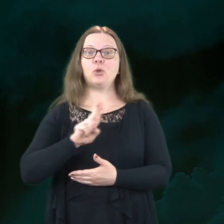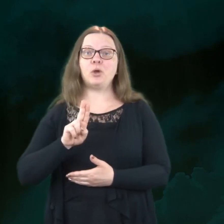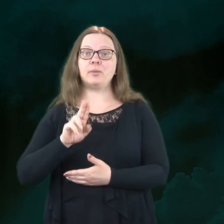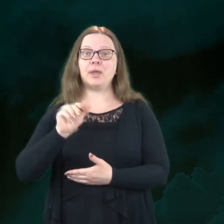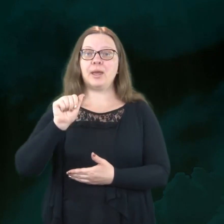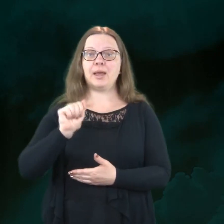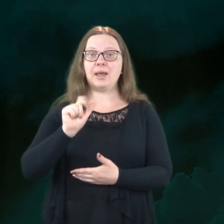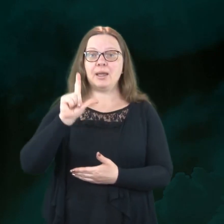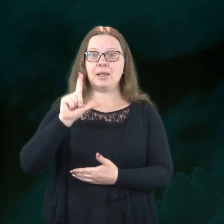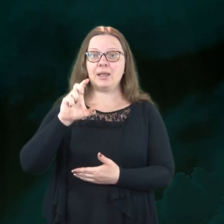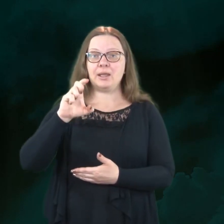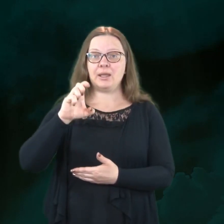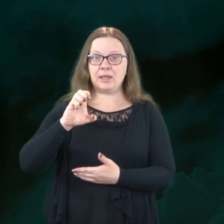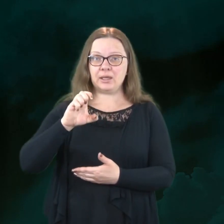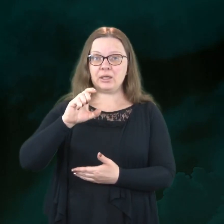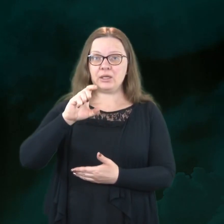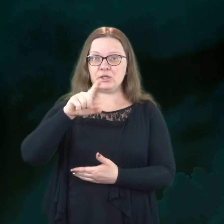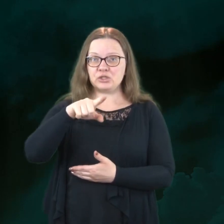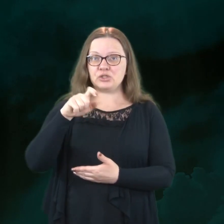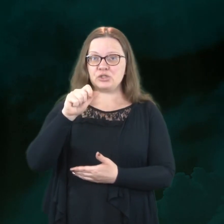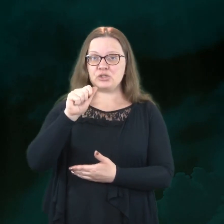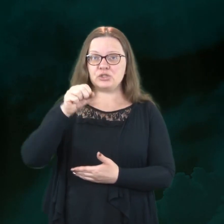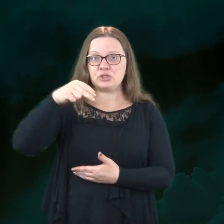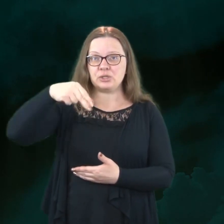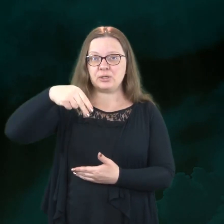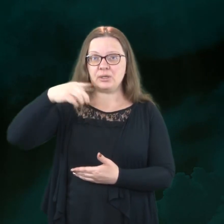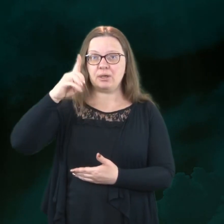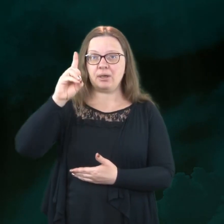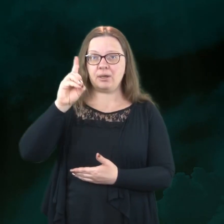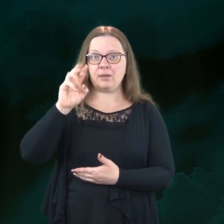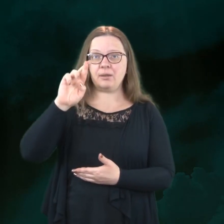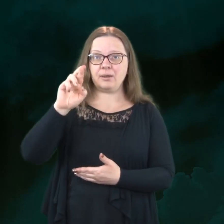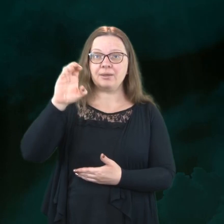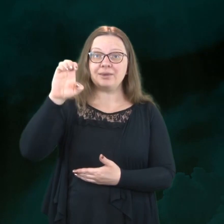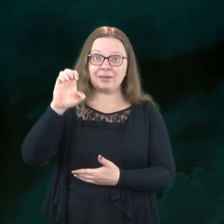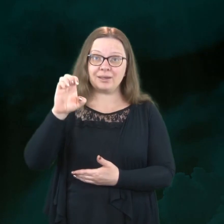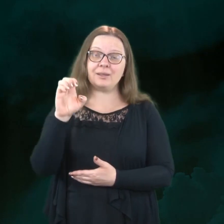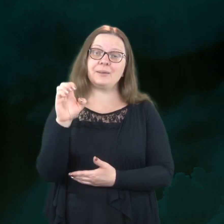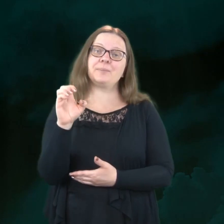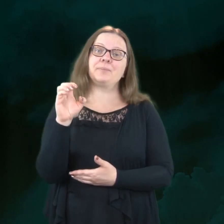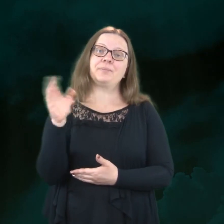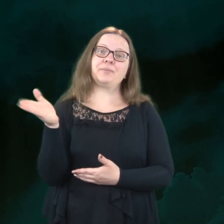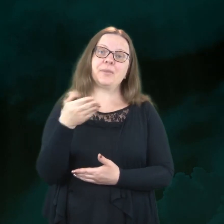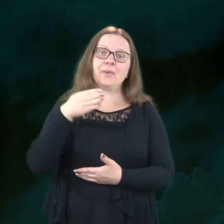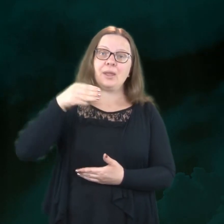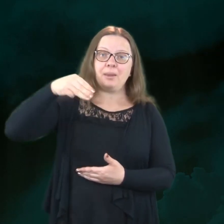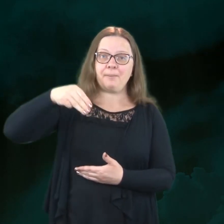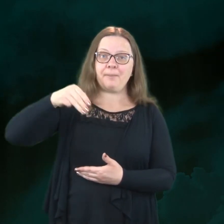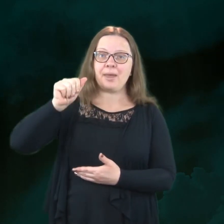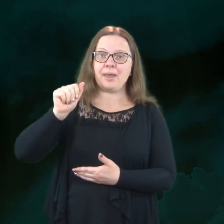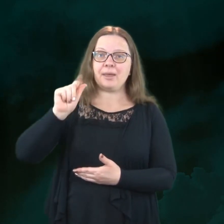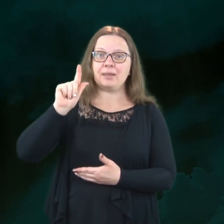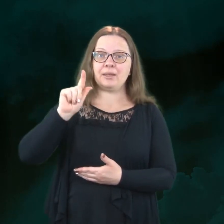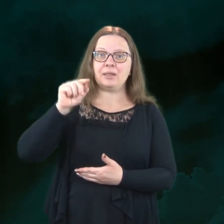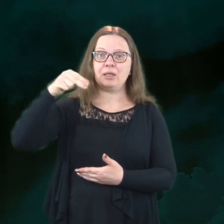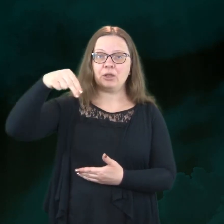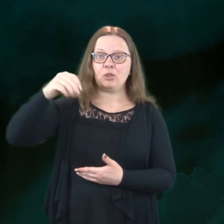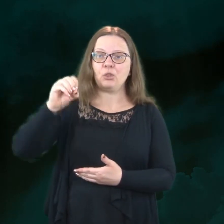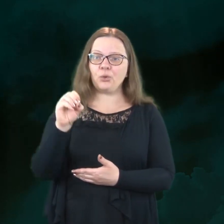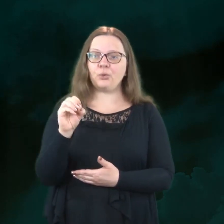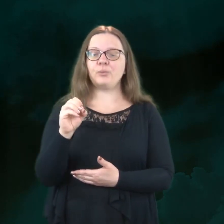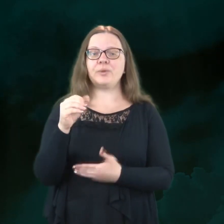Magno, Alexandre o Grande. E o Alexandre Magno, ele expandiu